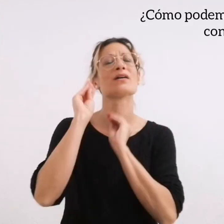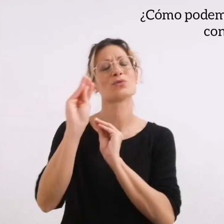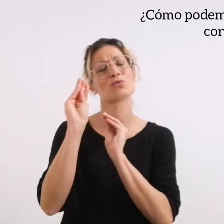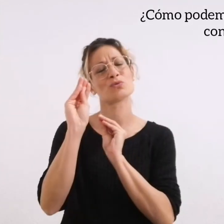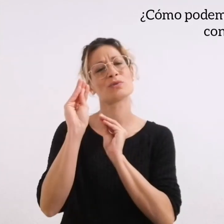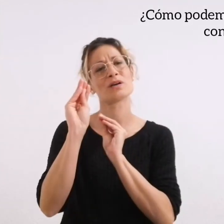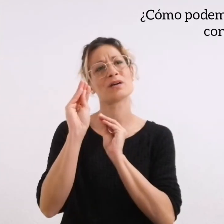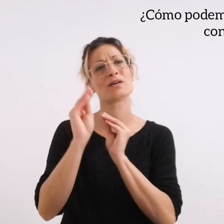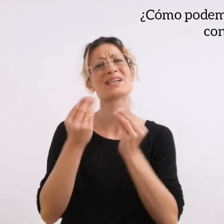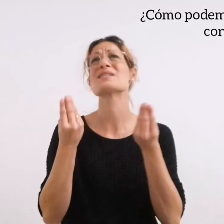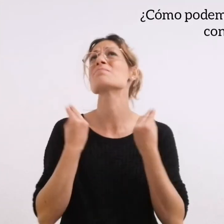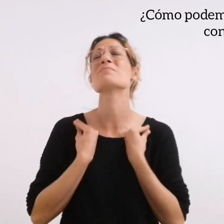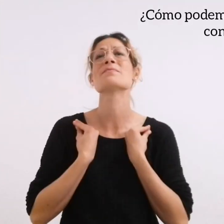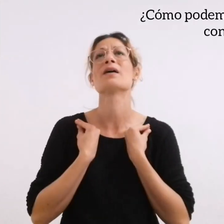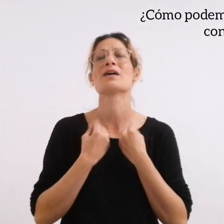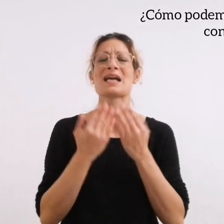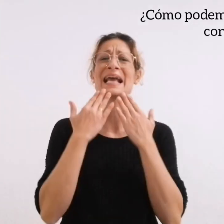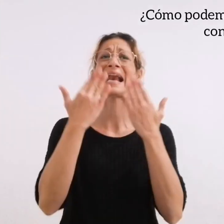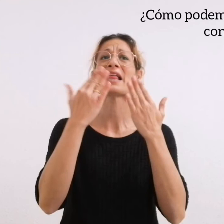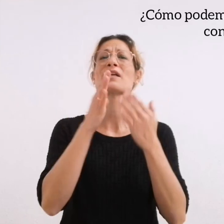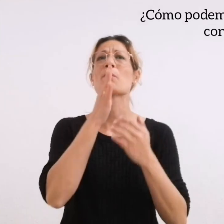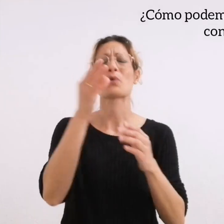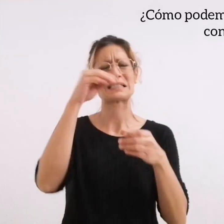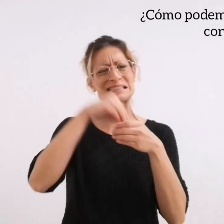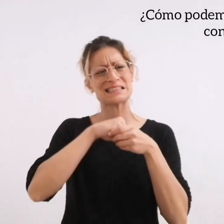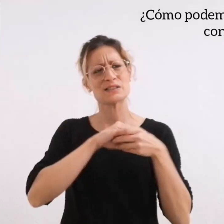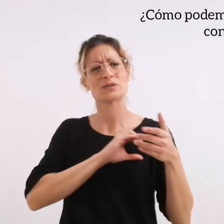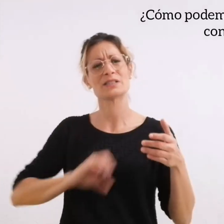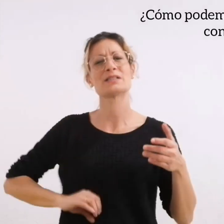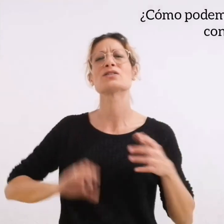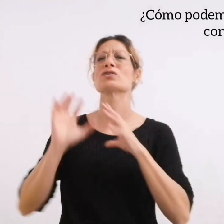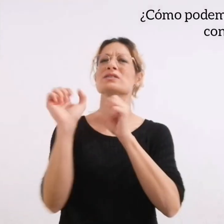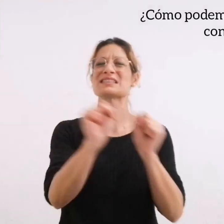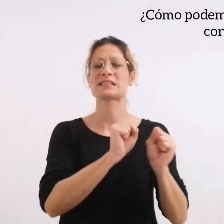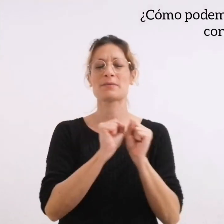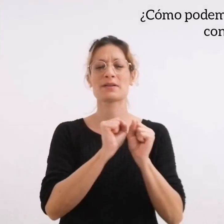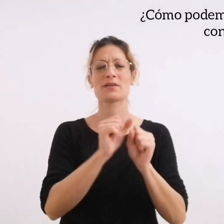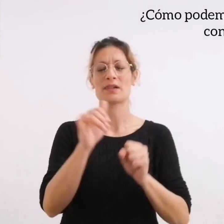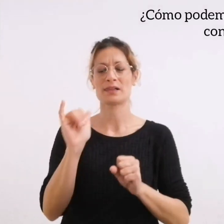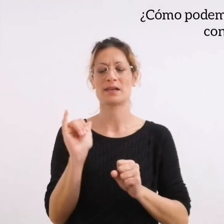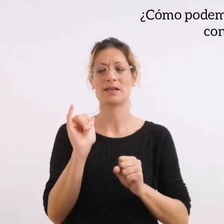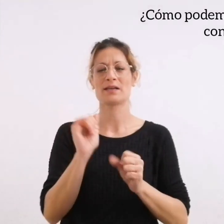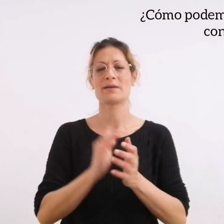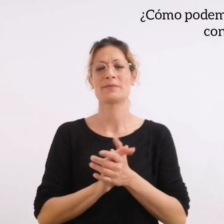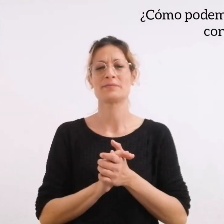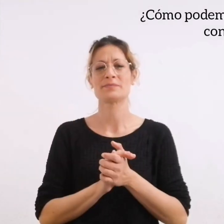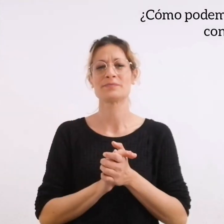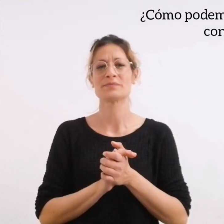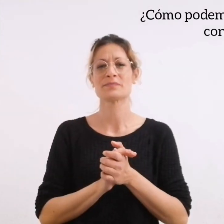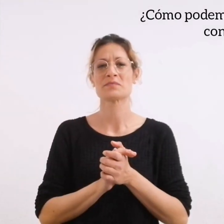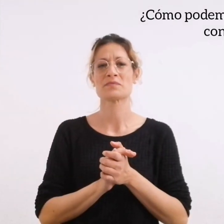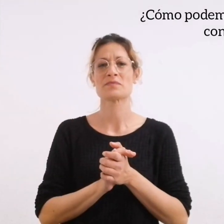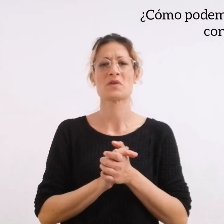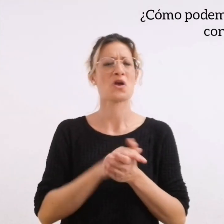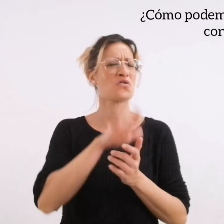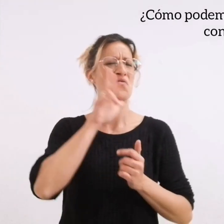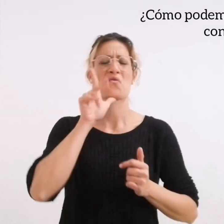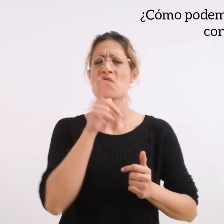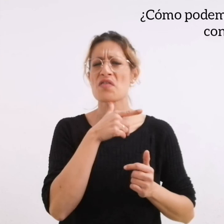en Cristo nos has dado la salvación. Solo a través de Cristo. Y ella es suficiente, completa y es todas